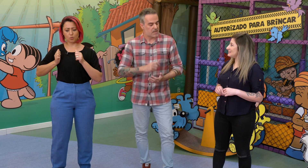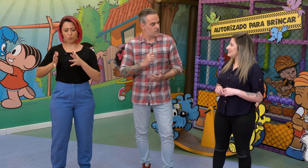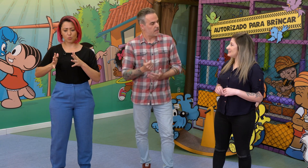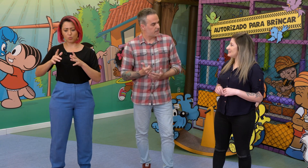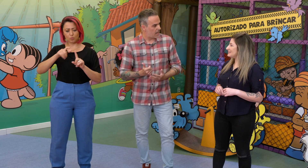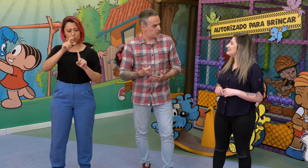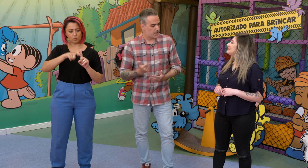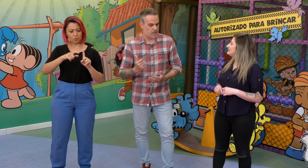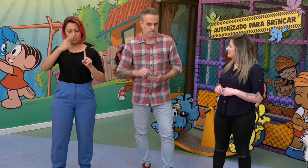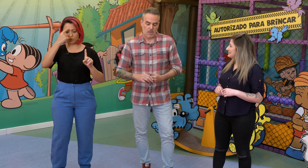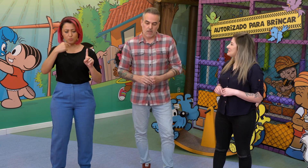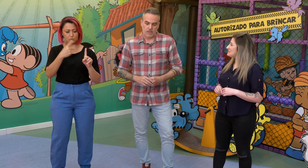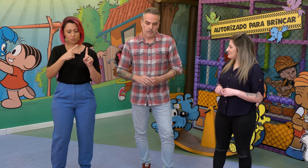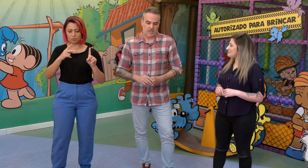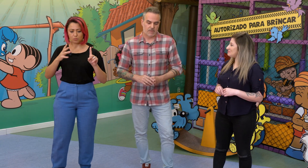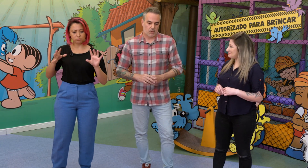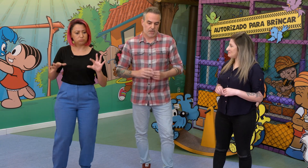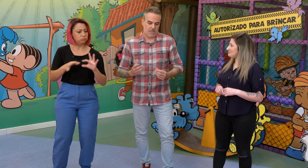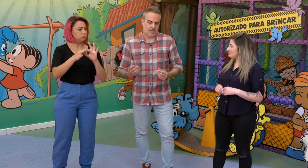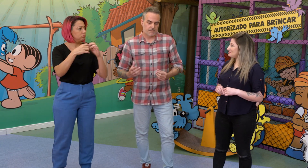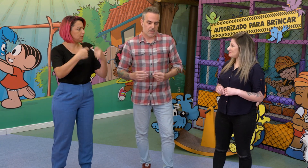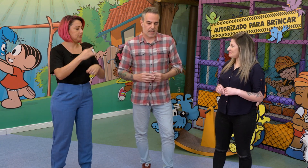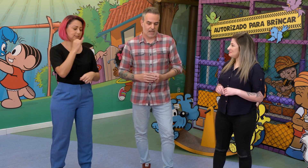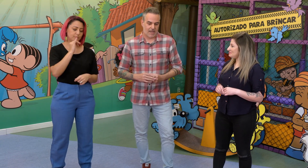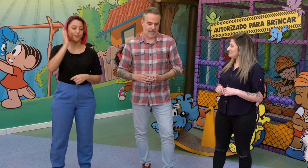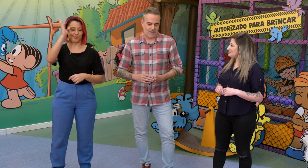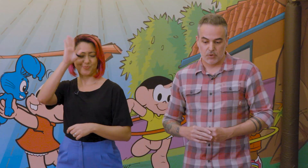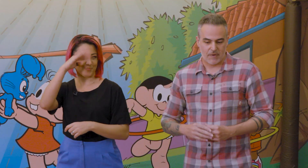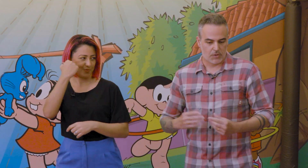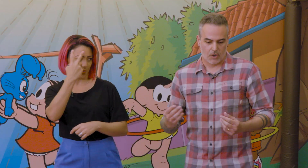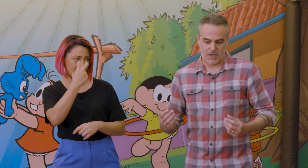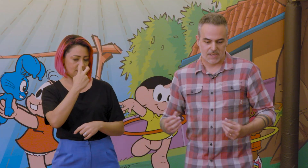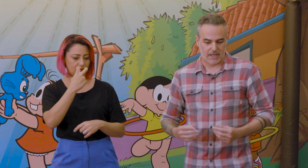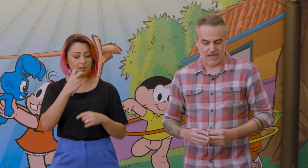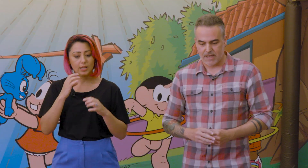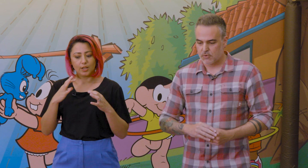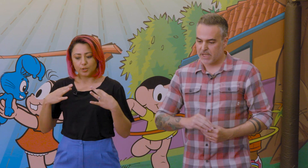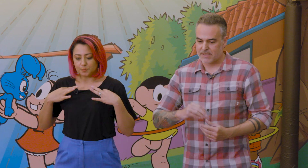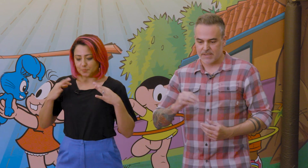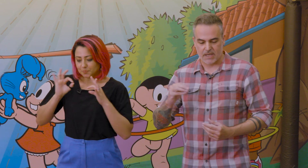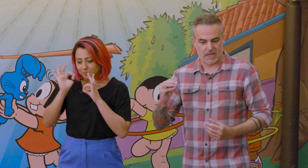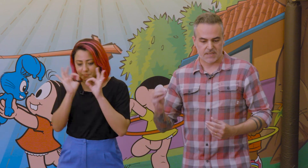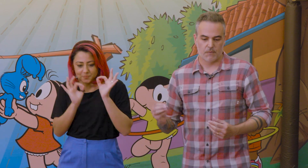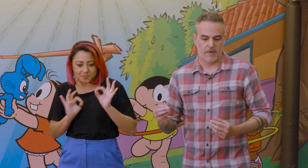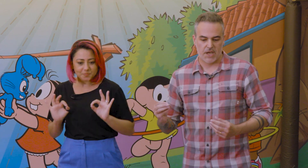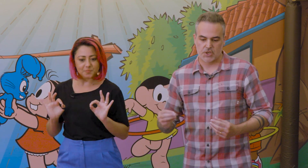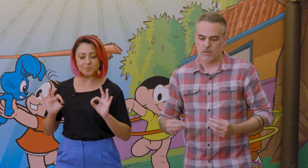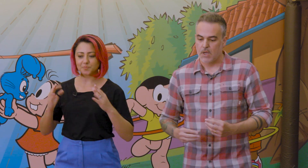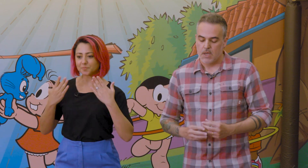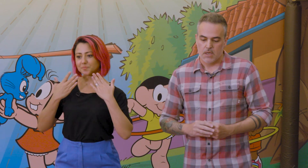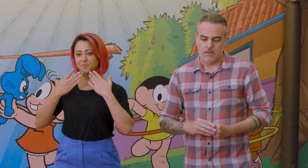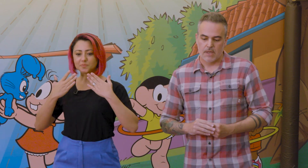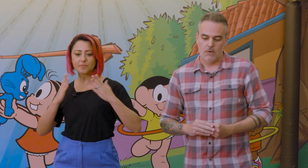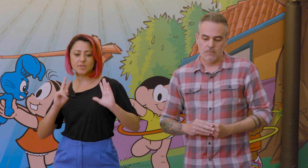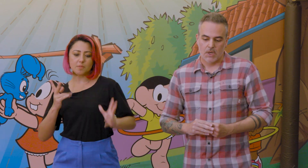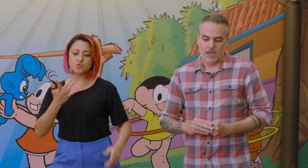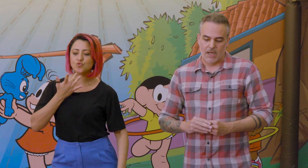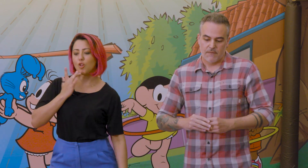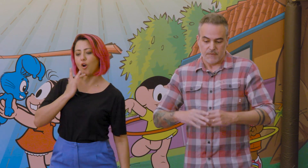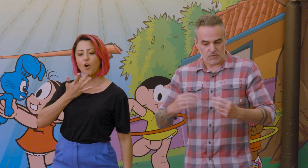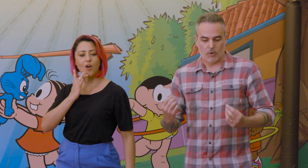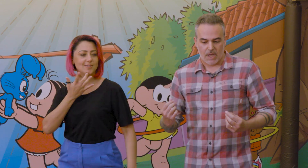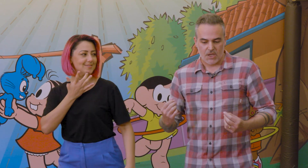dele e à personalidade dele. Então, por exemplo, a Dorinha, ela é muito vaidosa, ela é conectada à questão fashion.